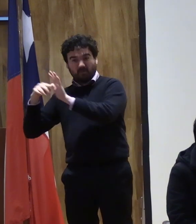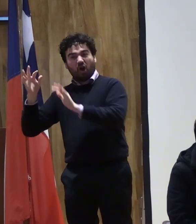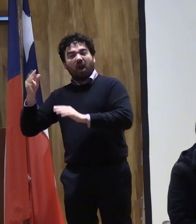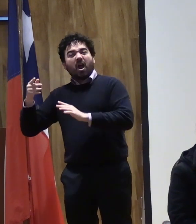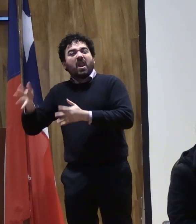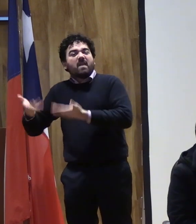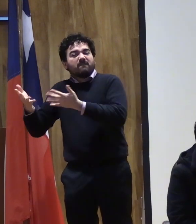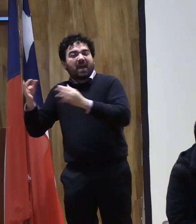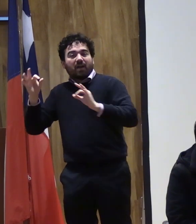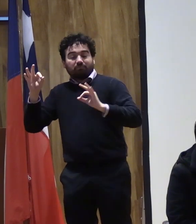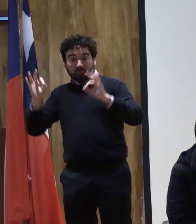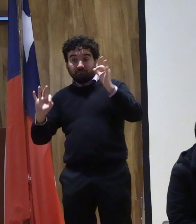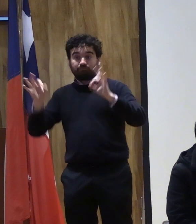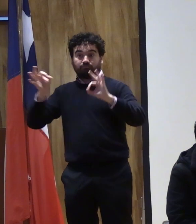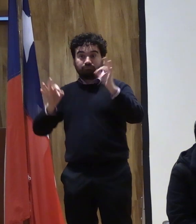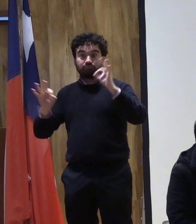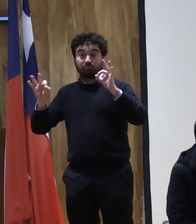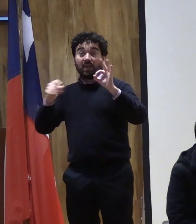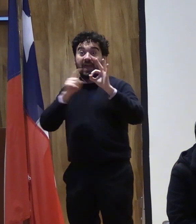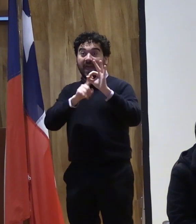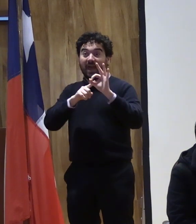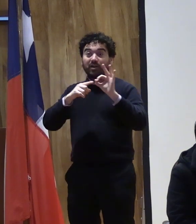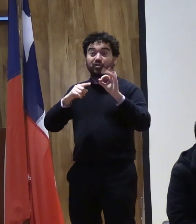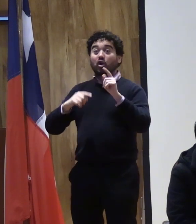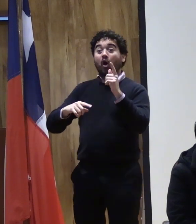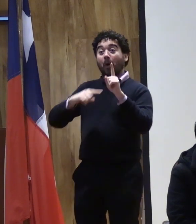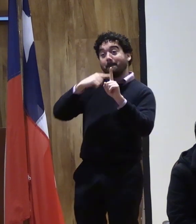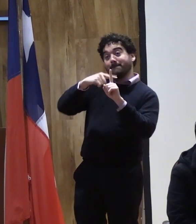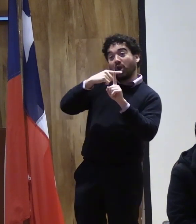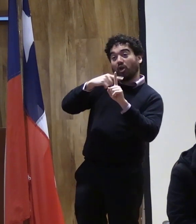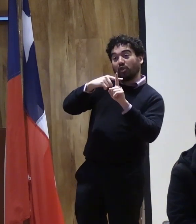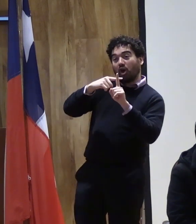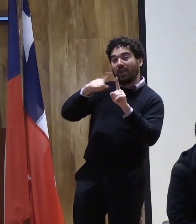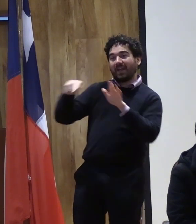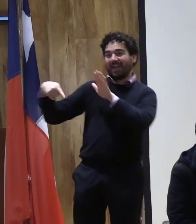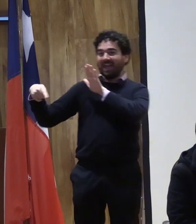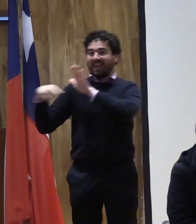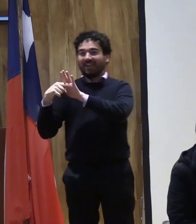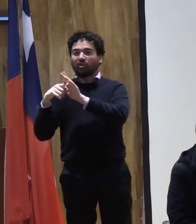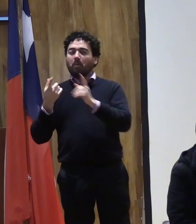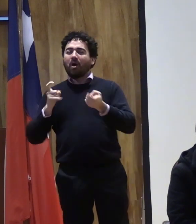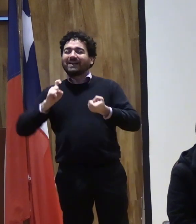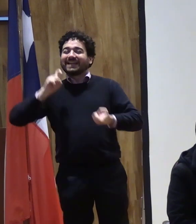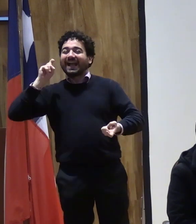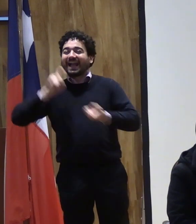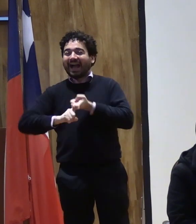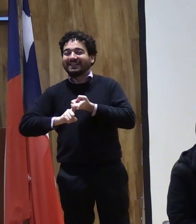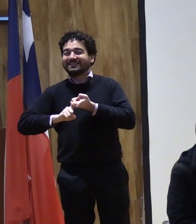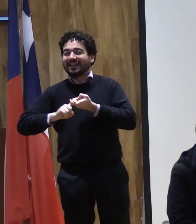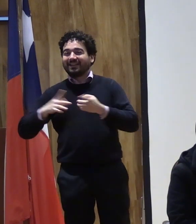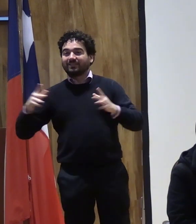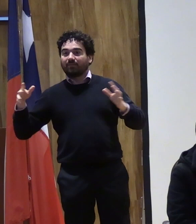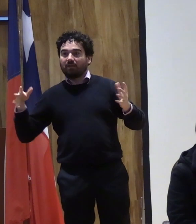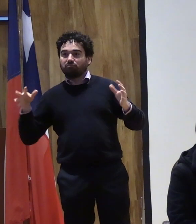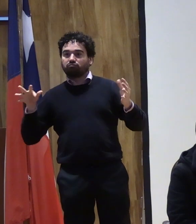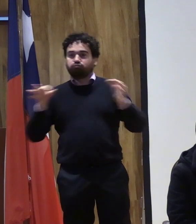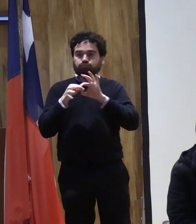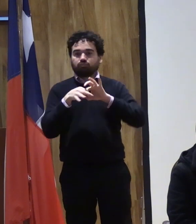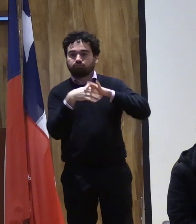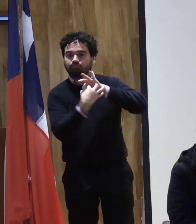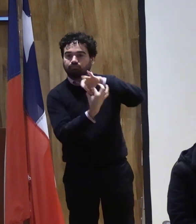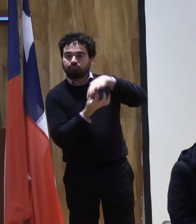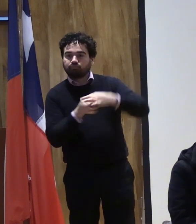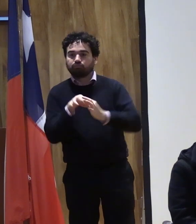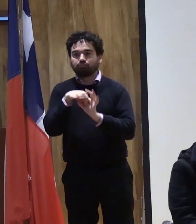todos los neutrones contraen matrimonio con algún protón y se transforman en deuterio. Y el